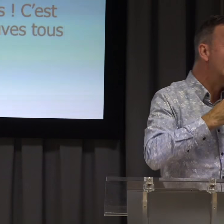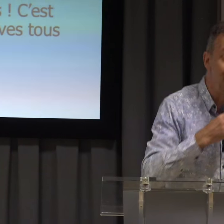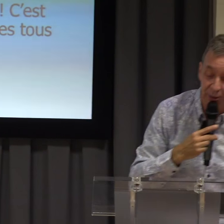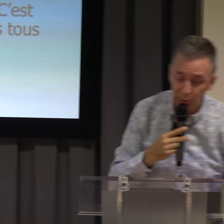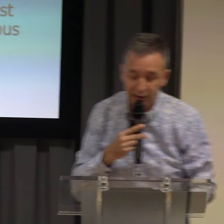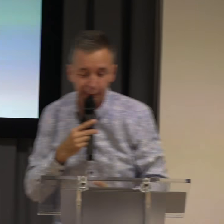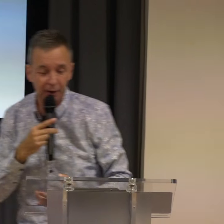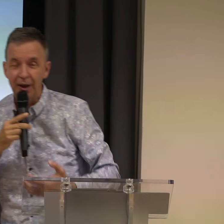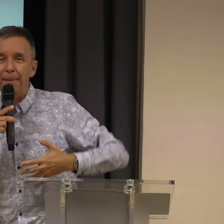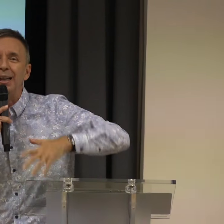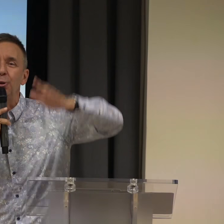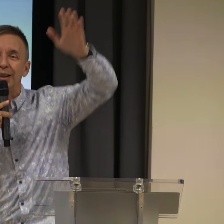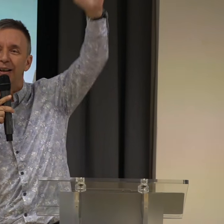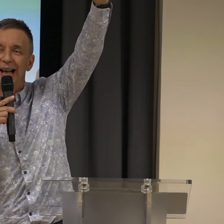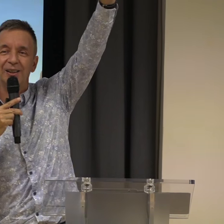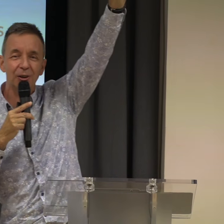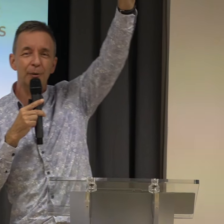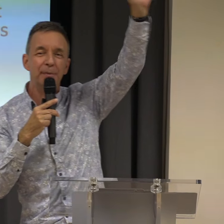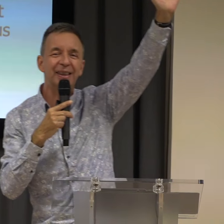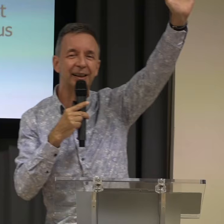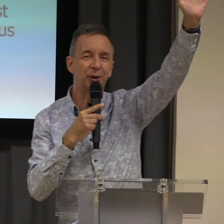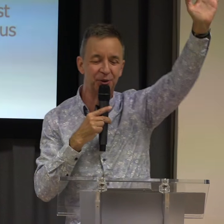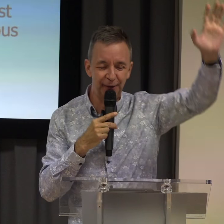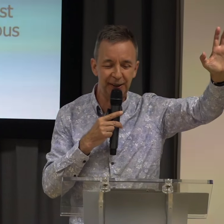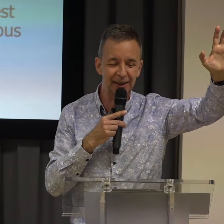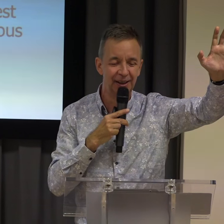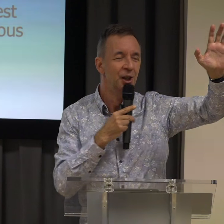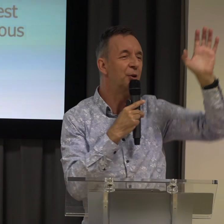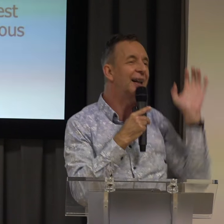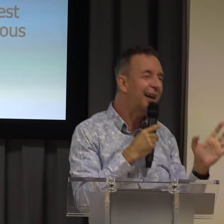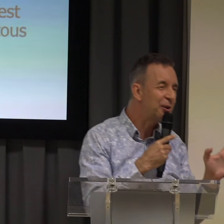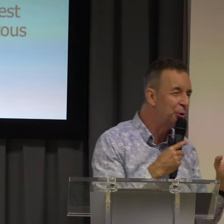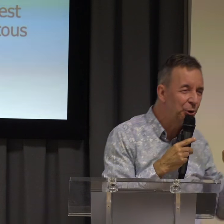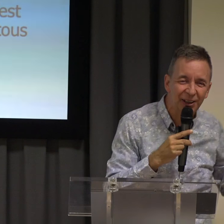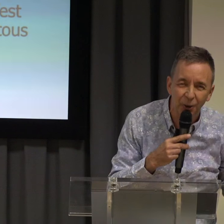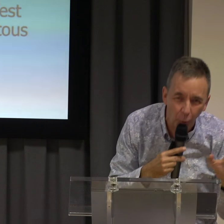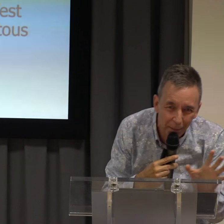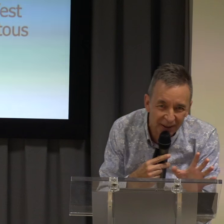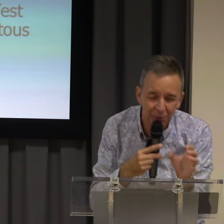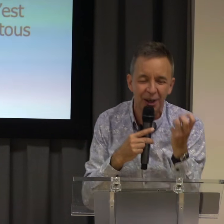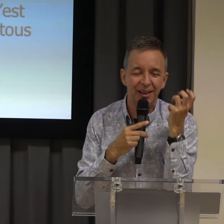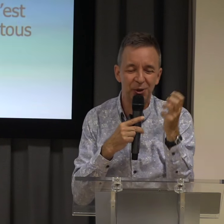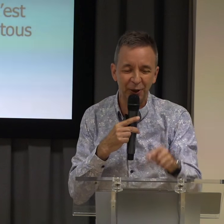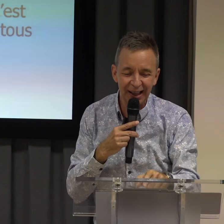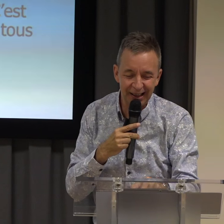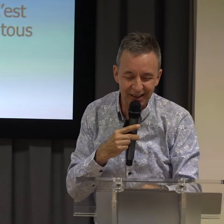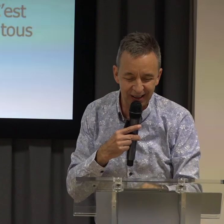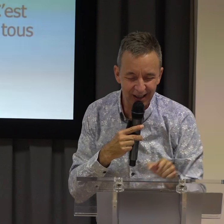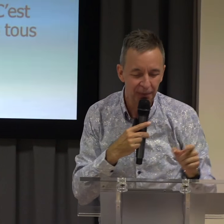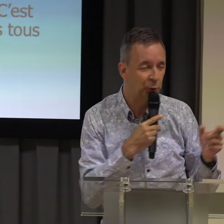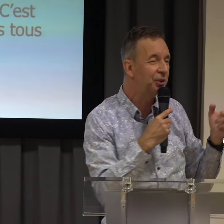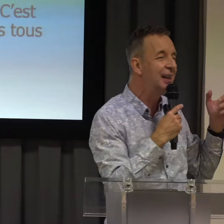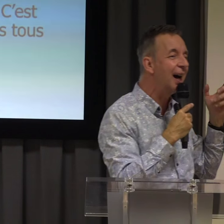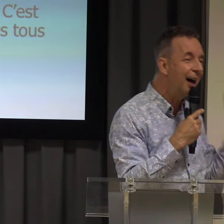volonté, ni de nos efforts, mais de la seule miséricorde divine, de la grâce de Dieu, de sa compassion, si je réalise